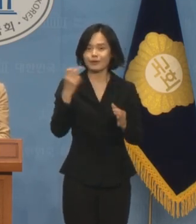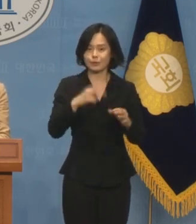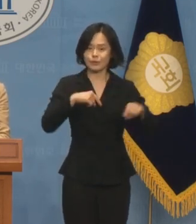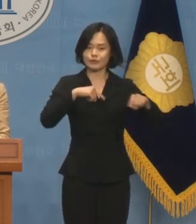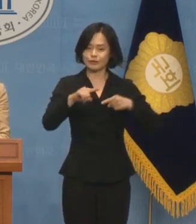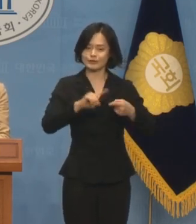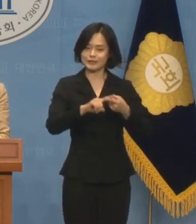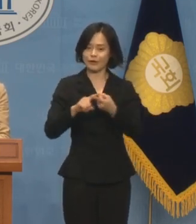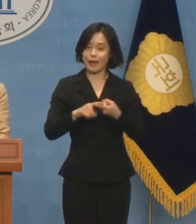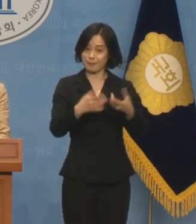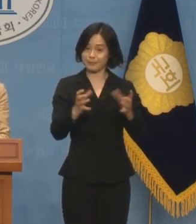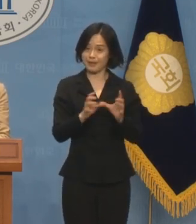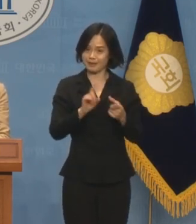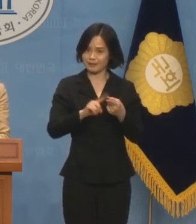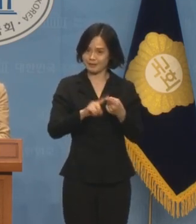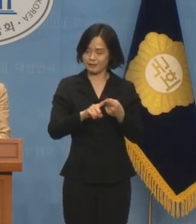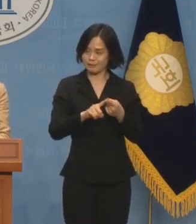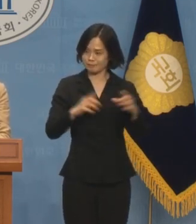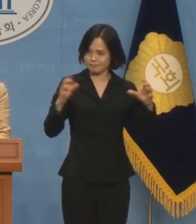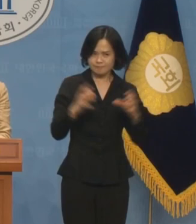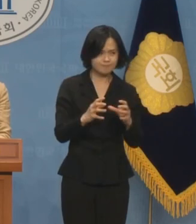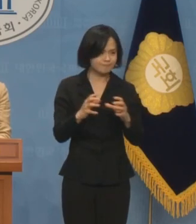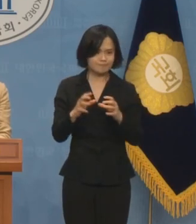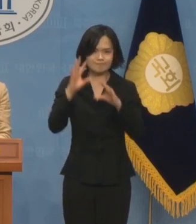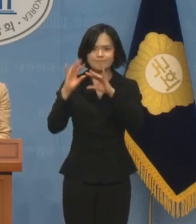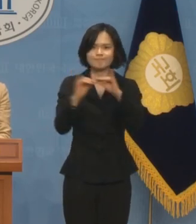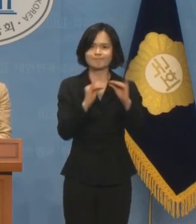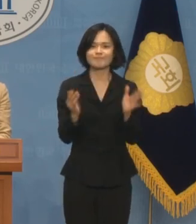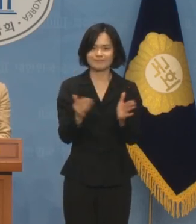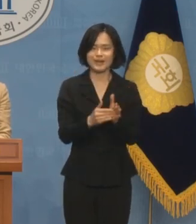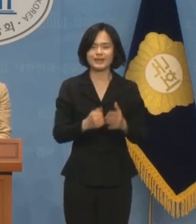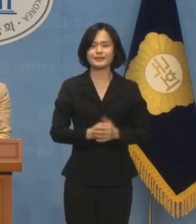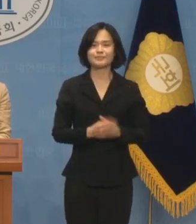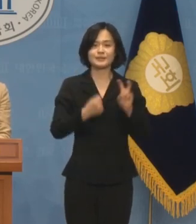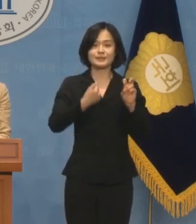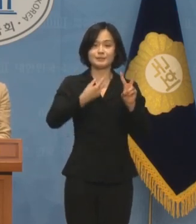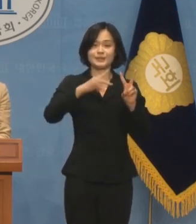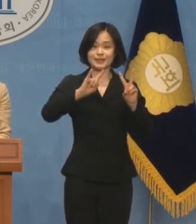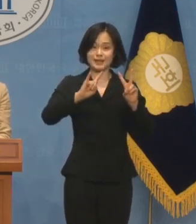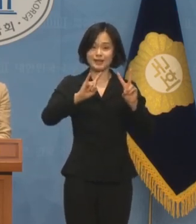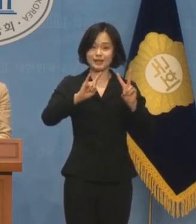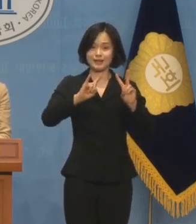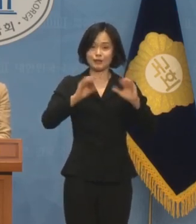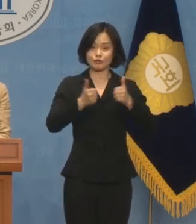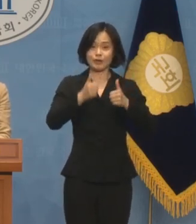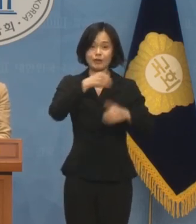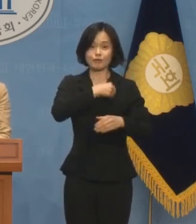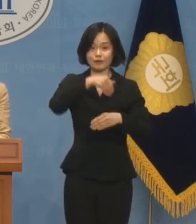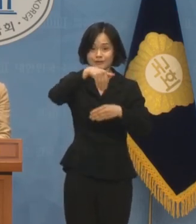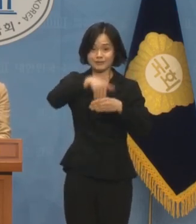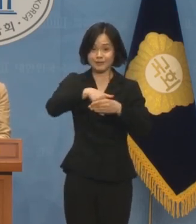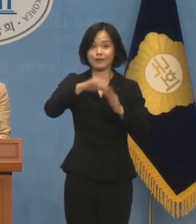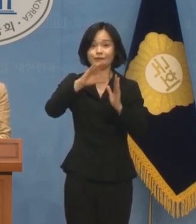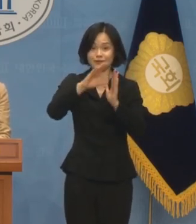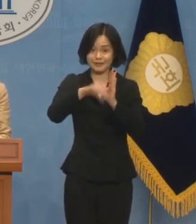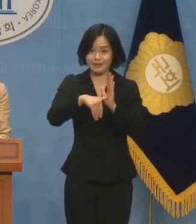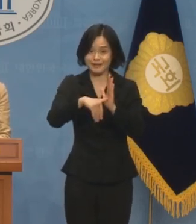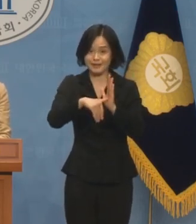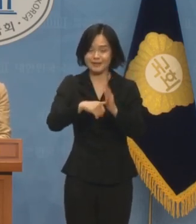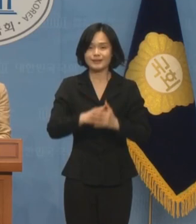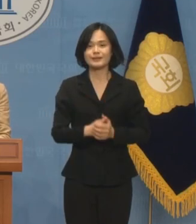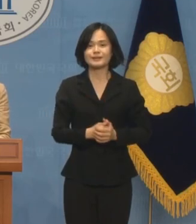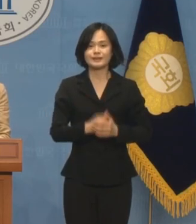구축하기로 합의하였습니다 22대 총선에서 선거연합 정당 플랫폼을 위해 결성한